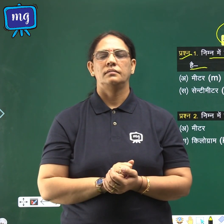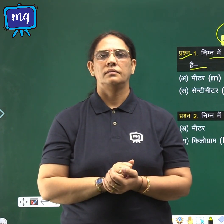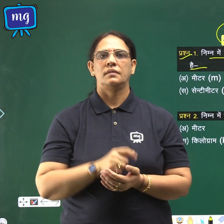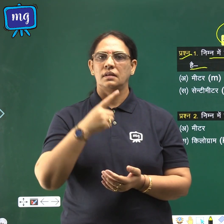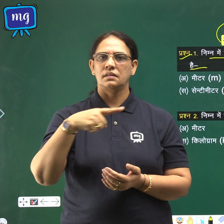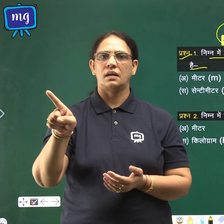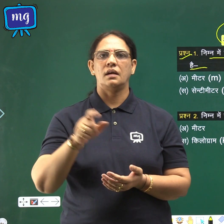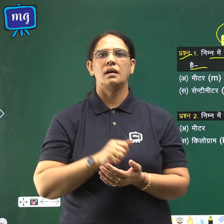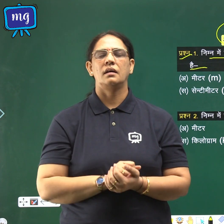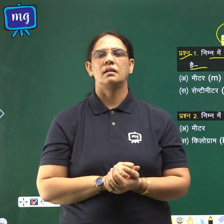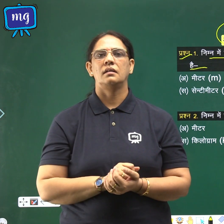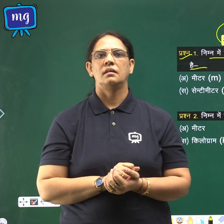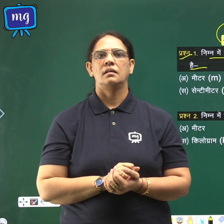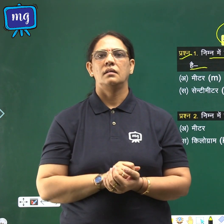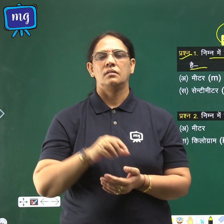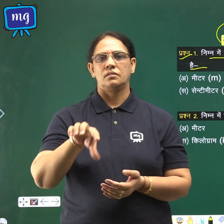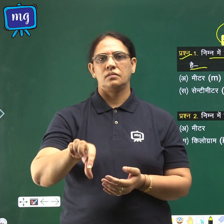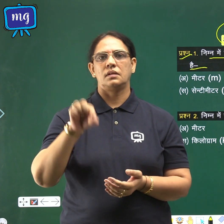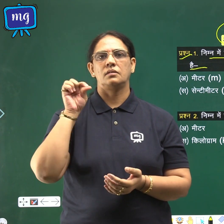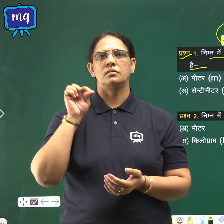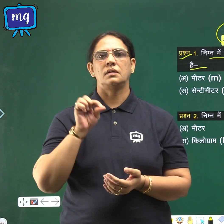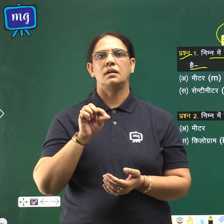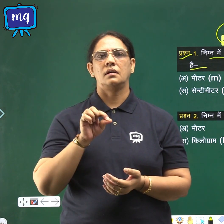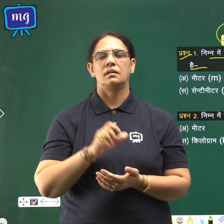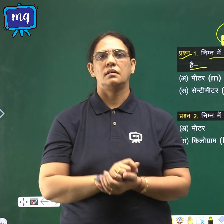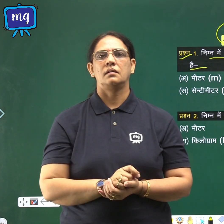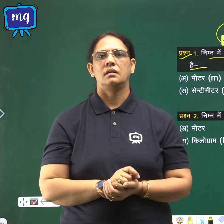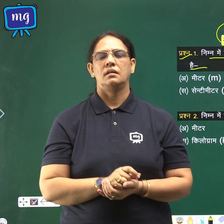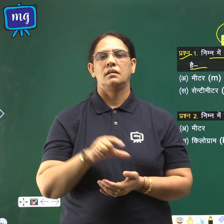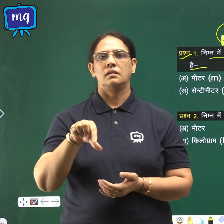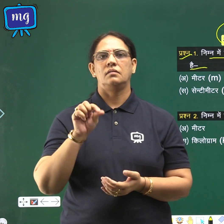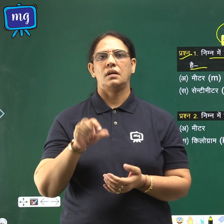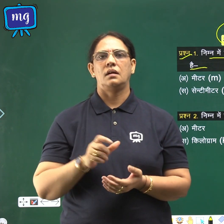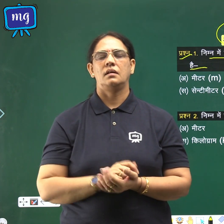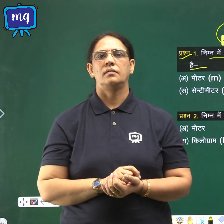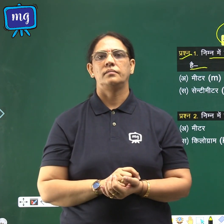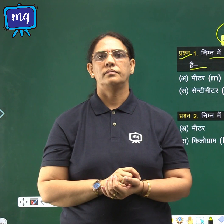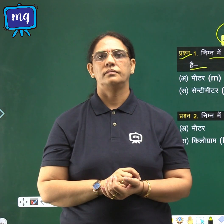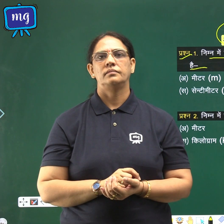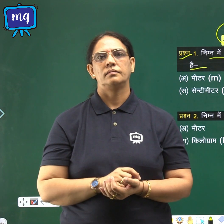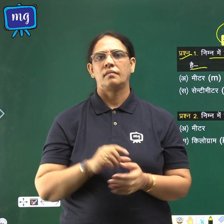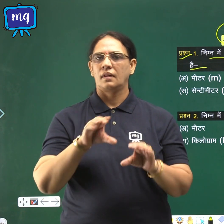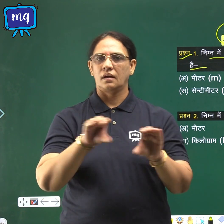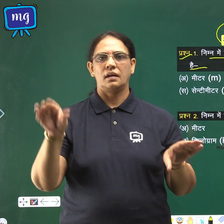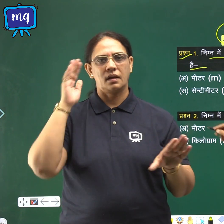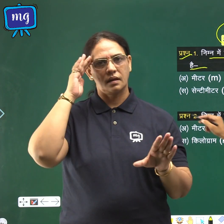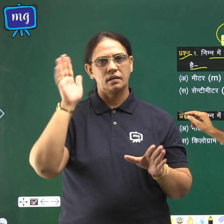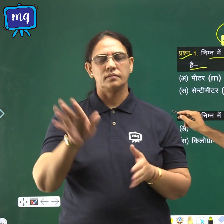एक सही है, उसे चूज करना है। समझ